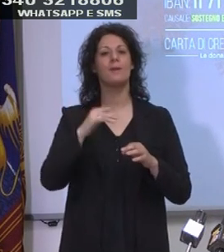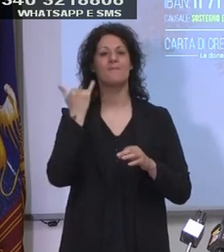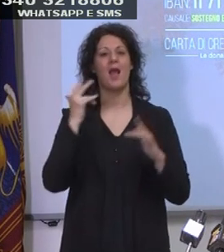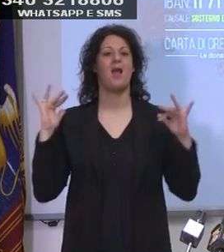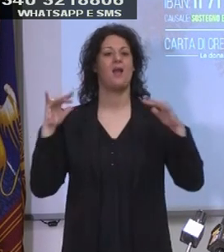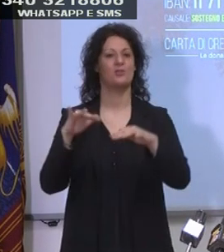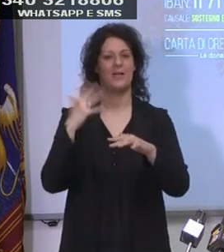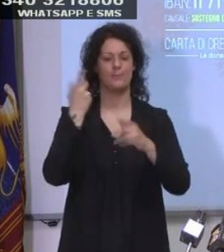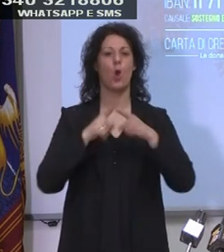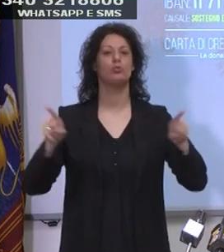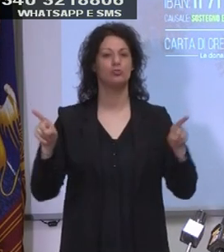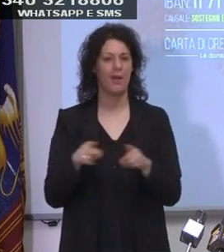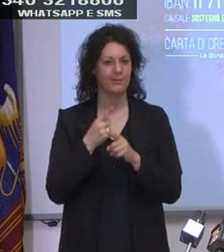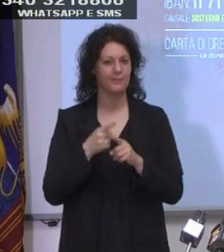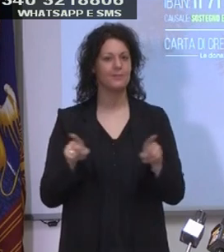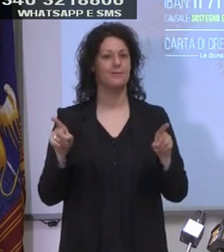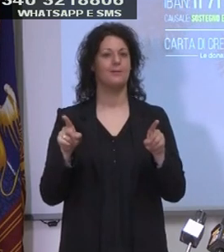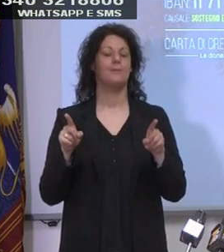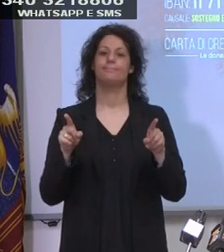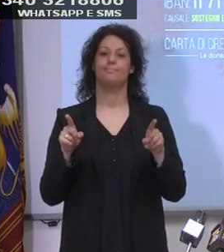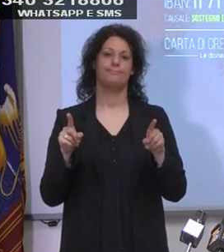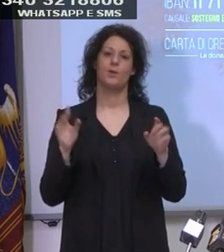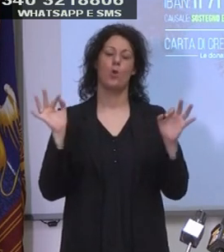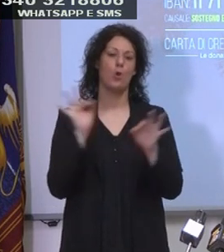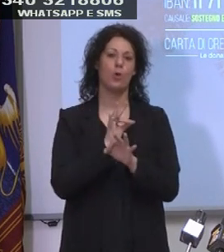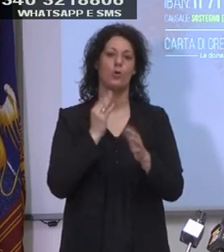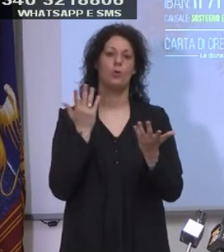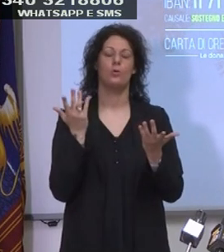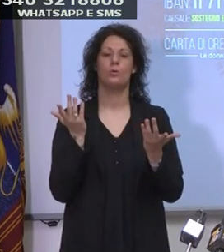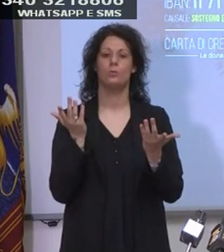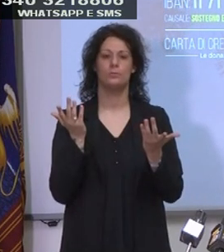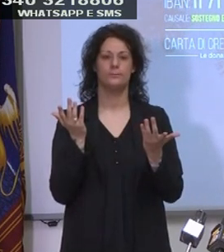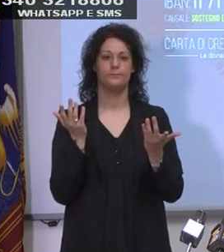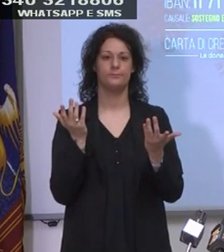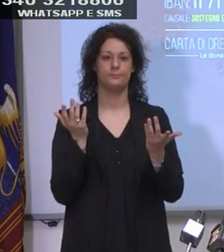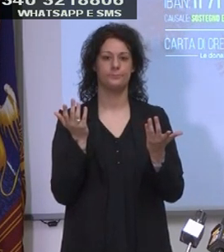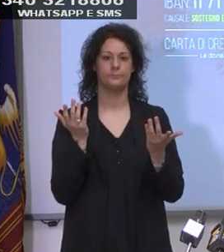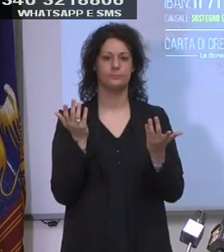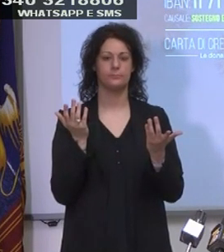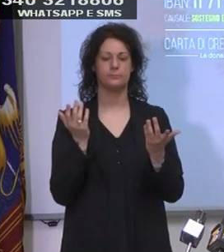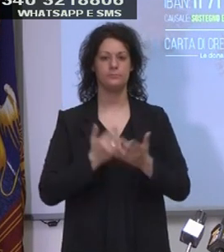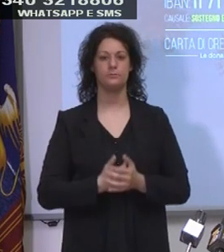non saranno autorizzate ancora le attività di svago, tipo il